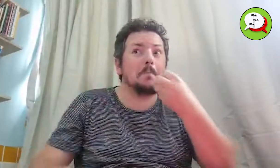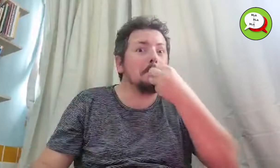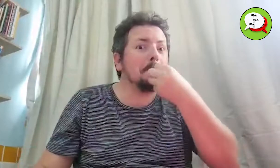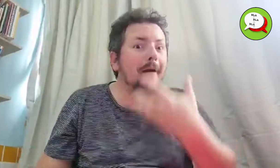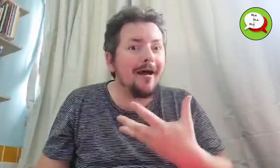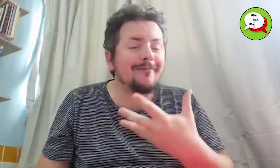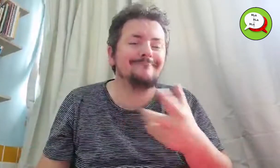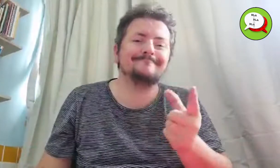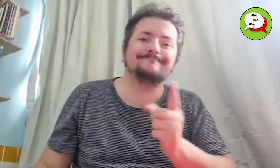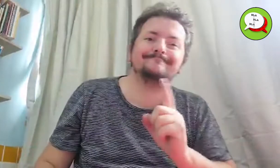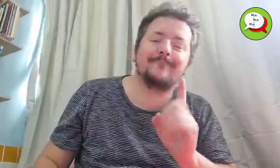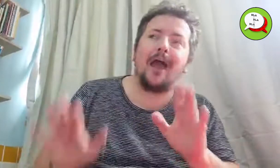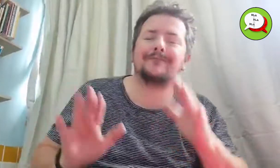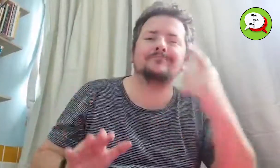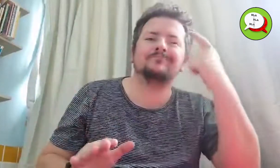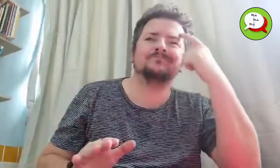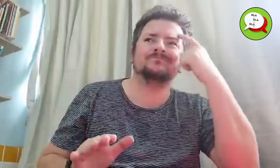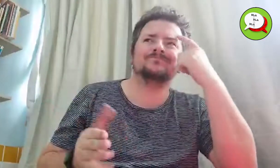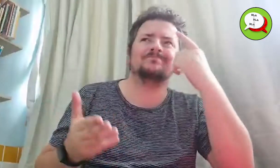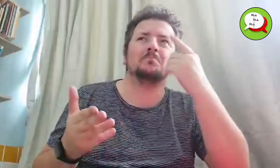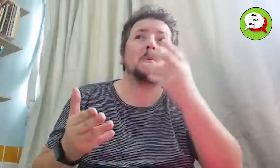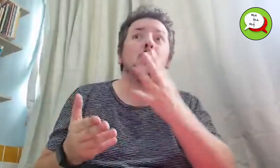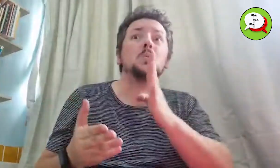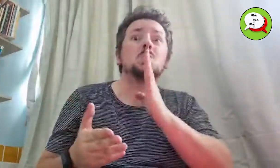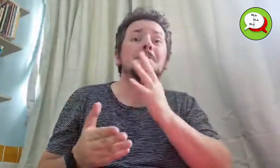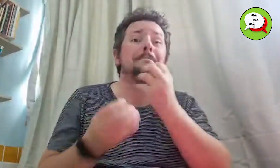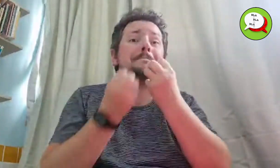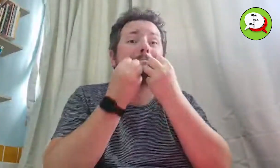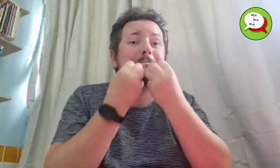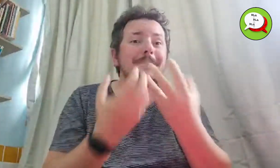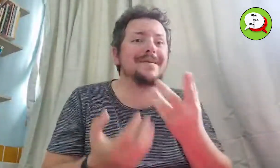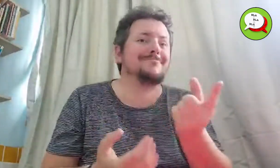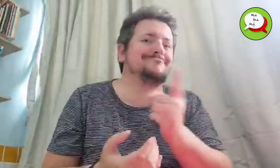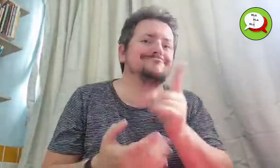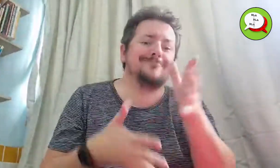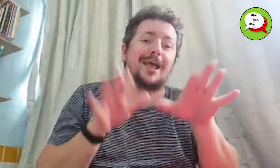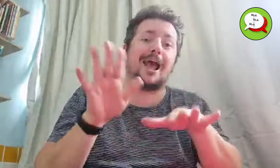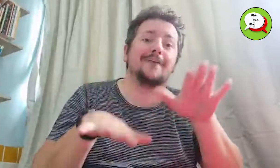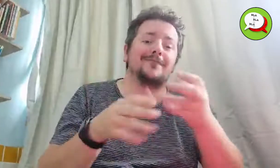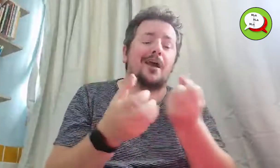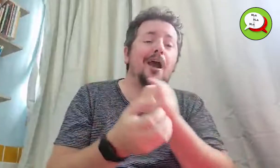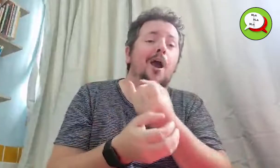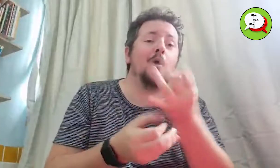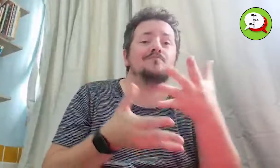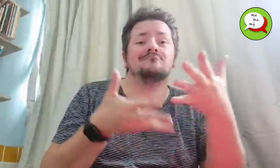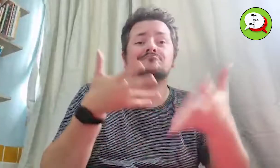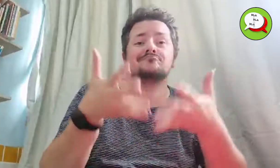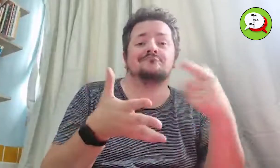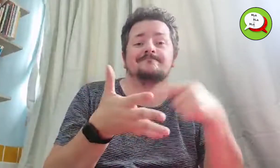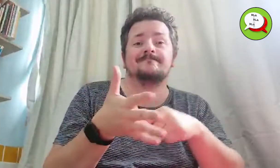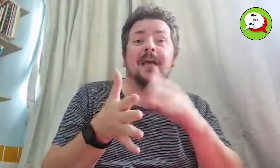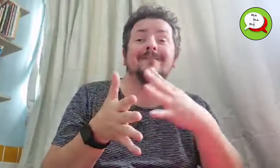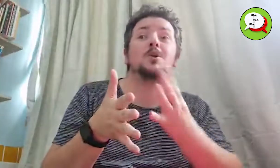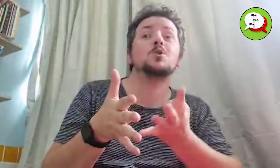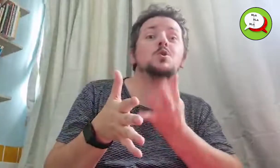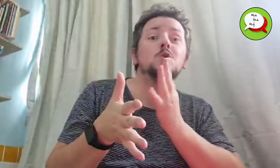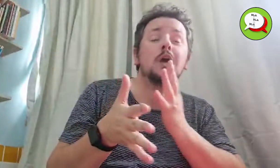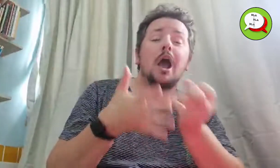intérprete fluente, ou às vezes é um intérprete que não é fluente. Então, depende de vários fatores. Às